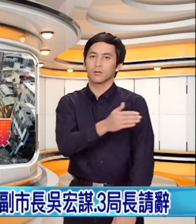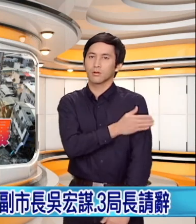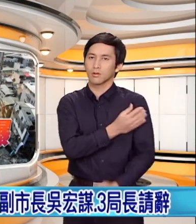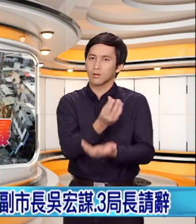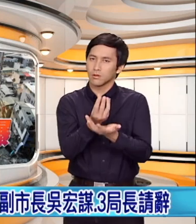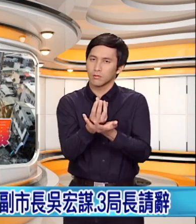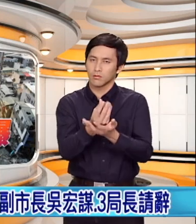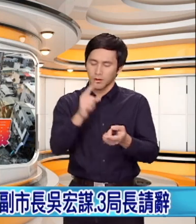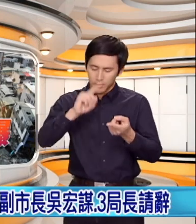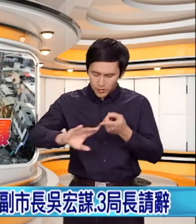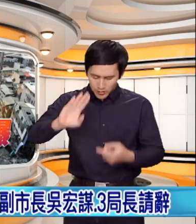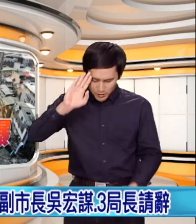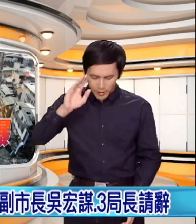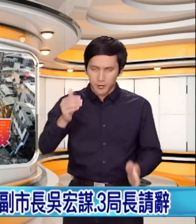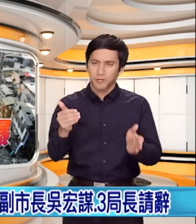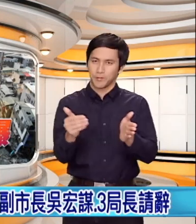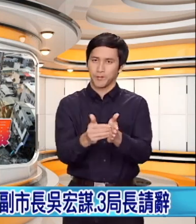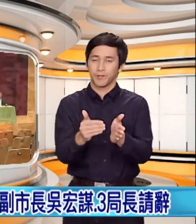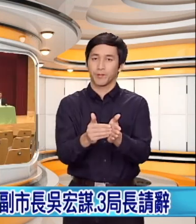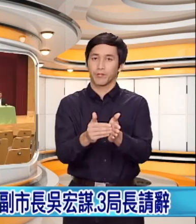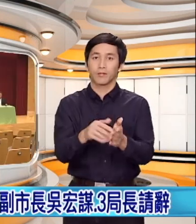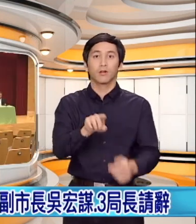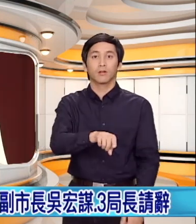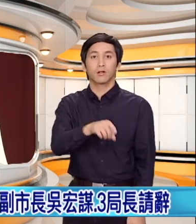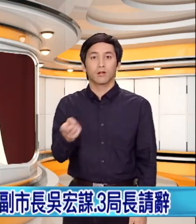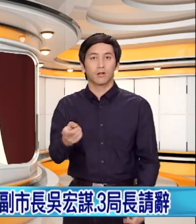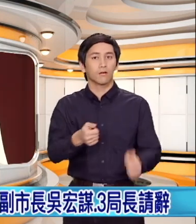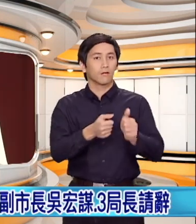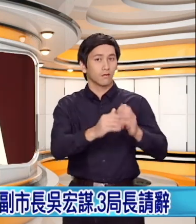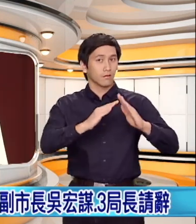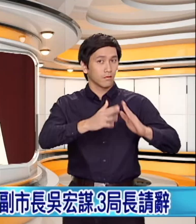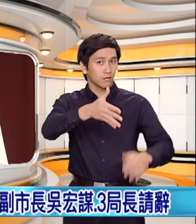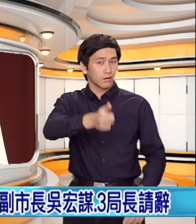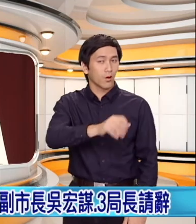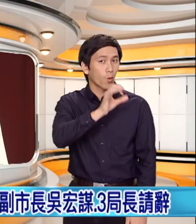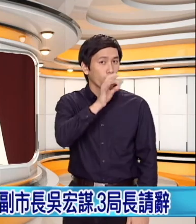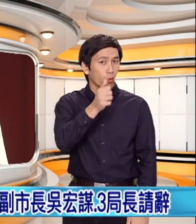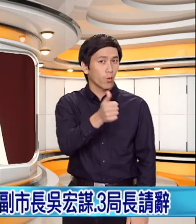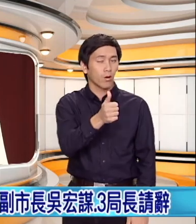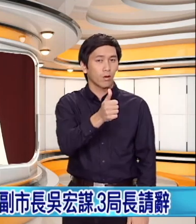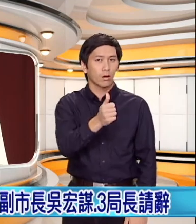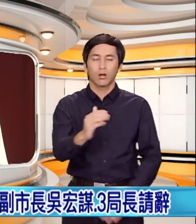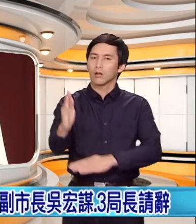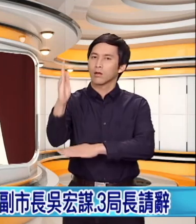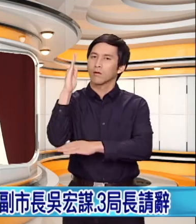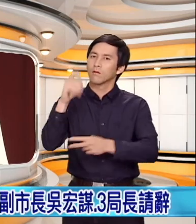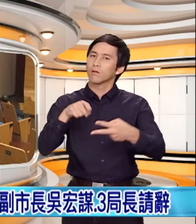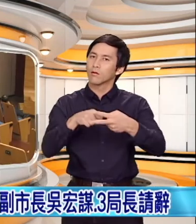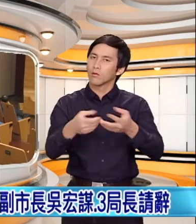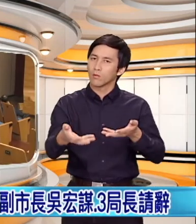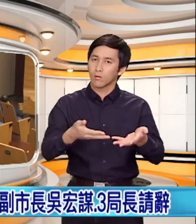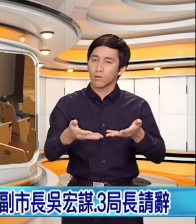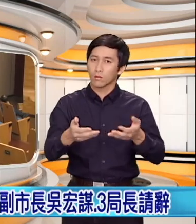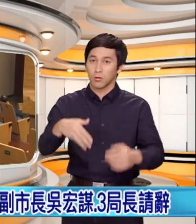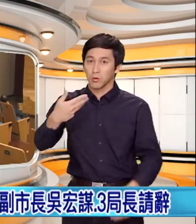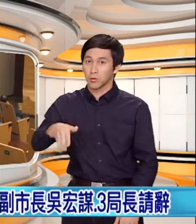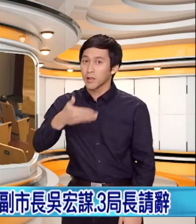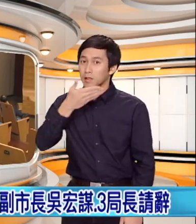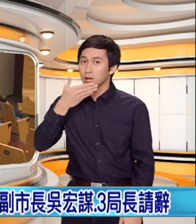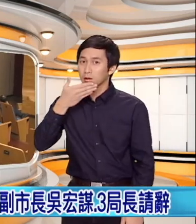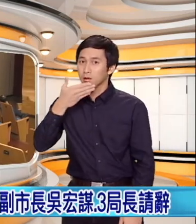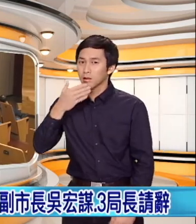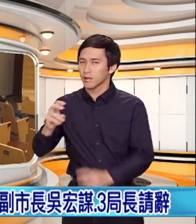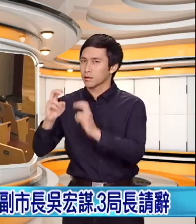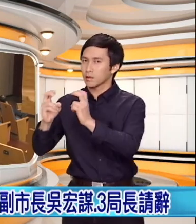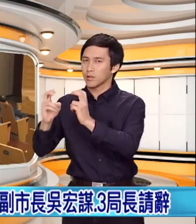而就在陈菊道歉之后，高雄市副市长吴鸿谋以及公务、水利和捷运